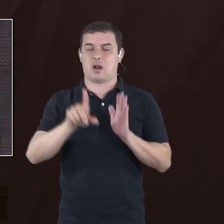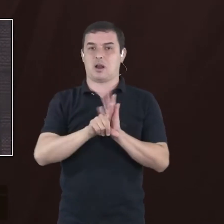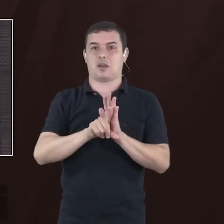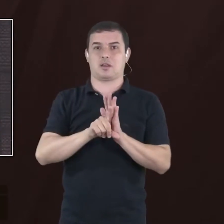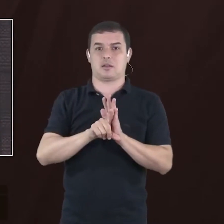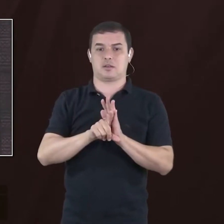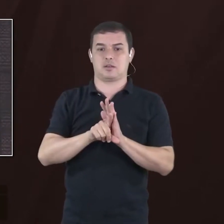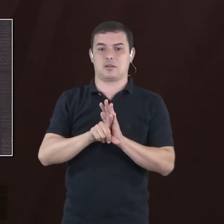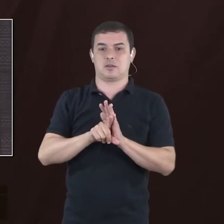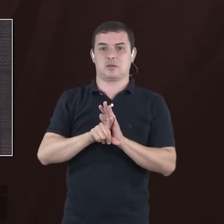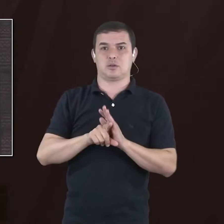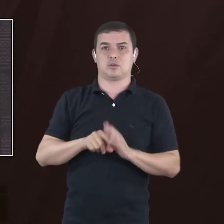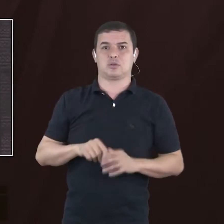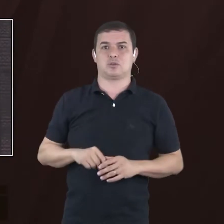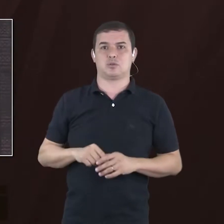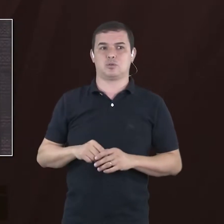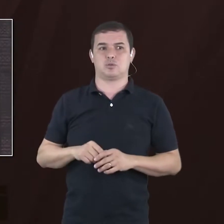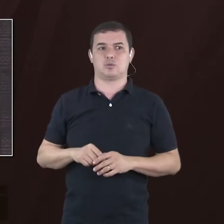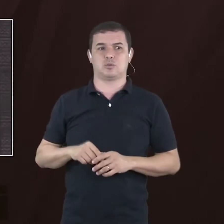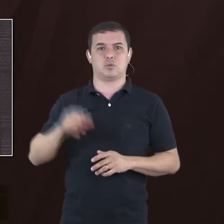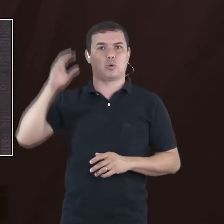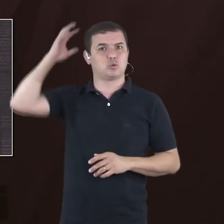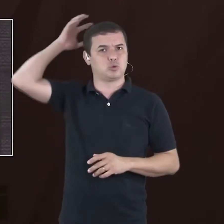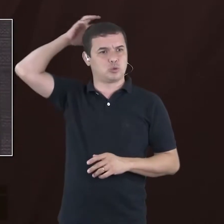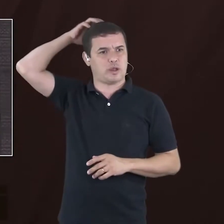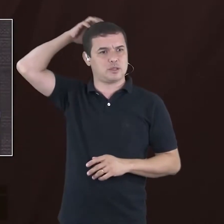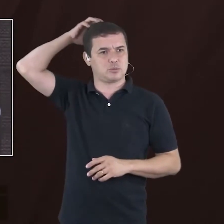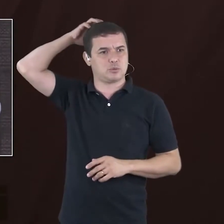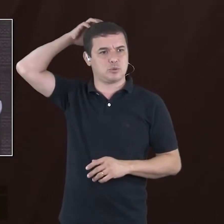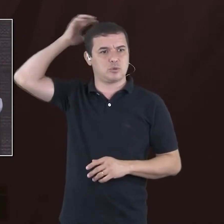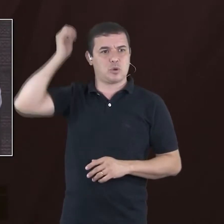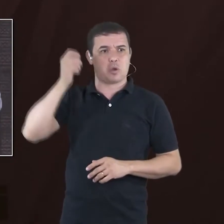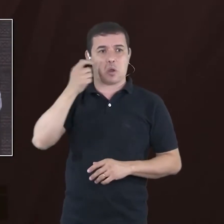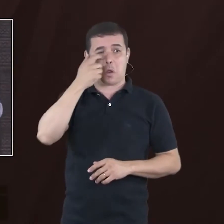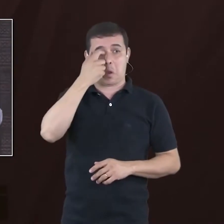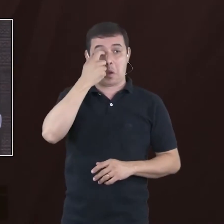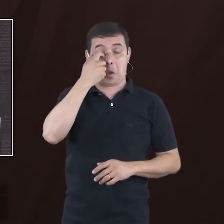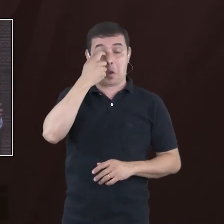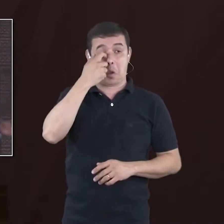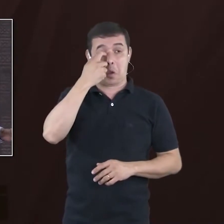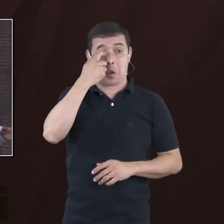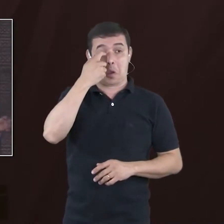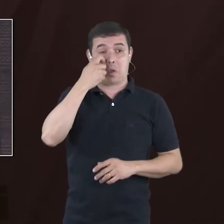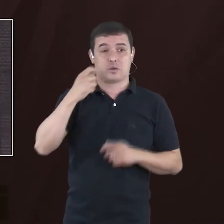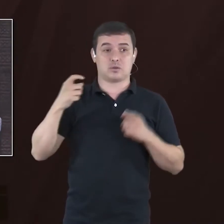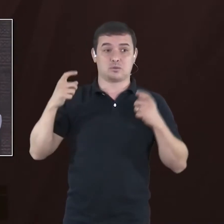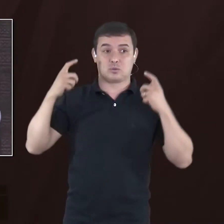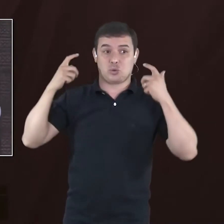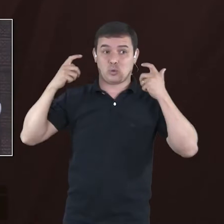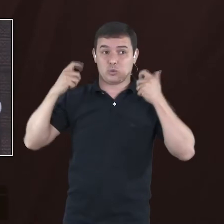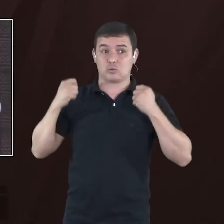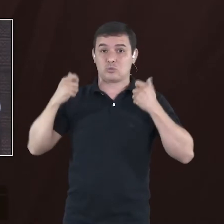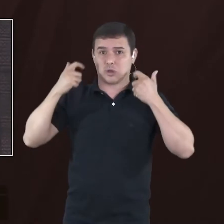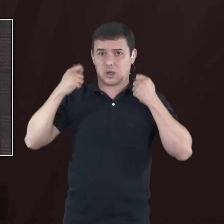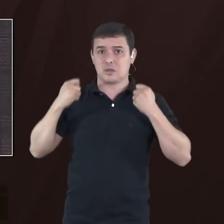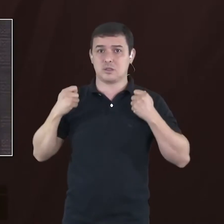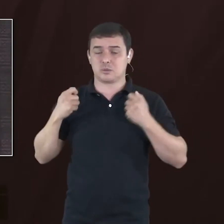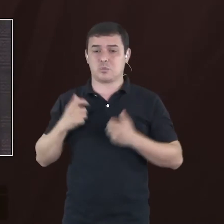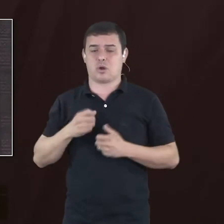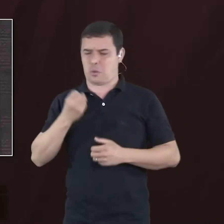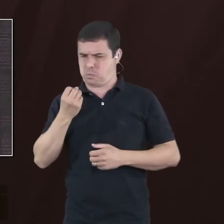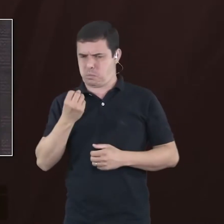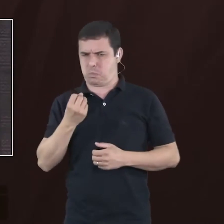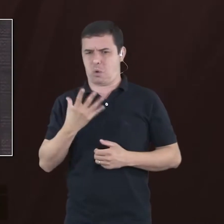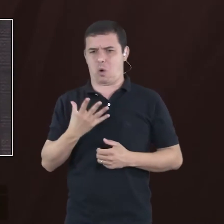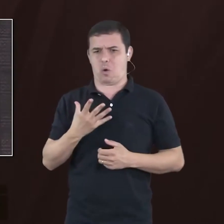ao judaísmo, Paulo não tinha o que pôr a mais nem tirar. Ele era um homem perfeito, um